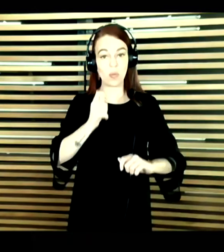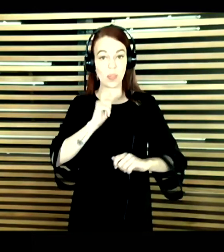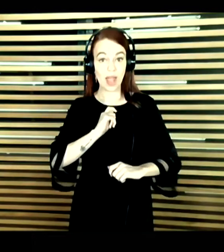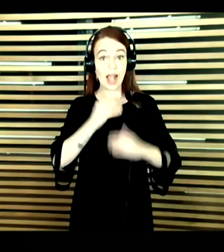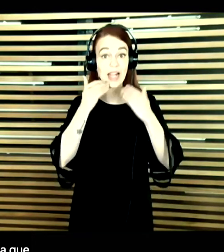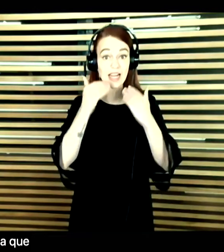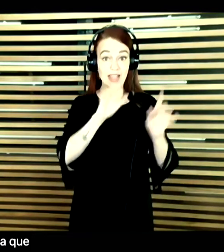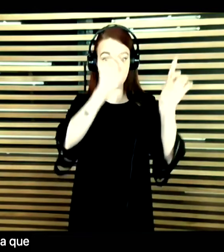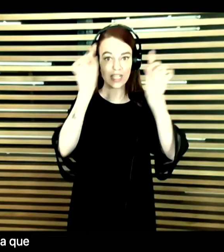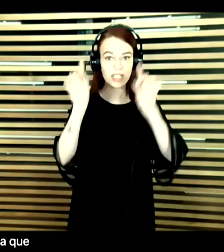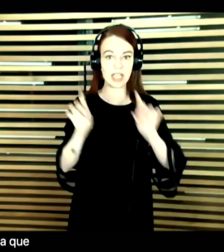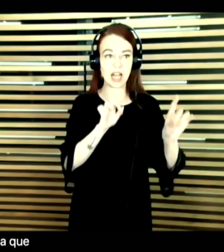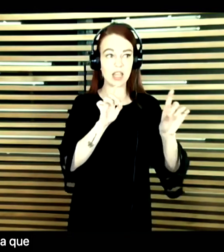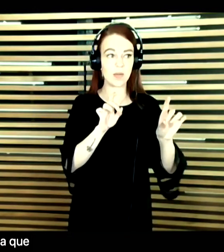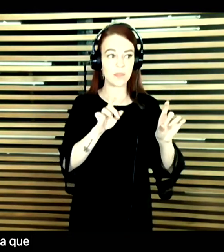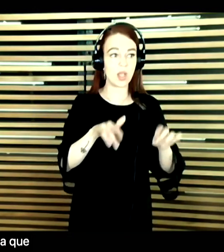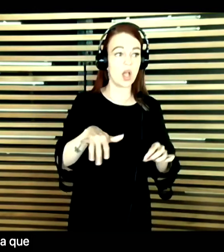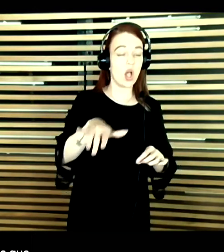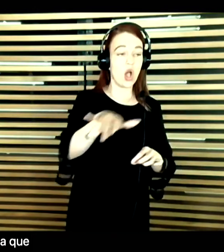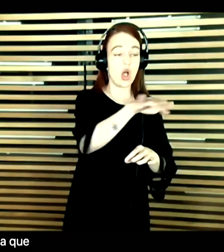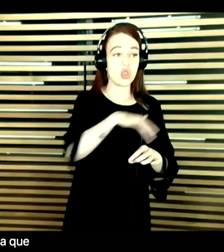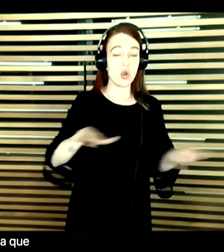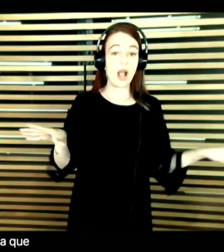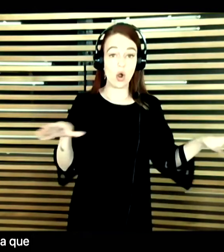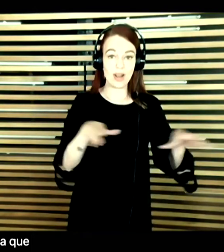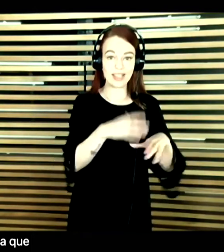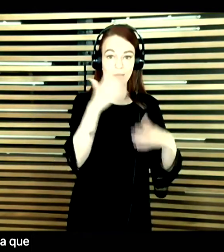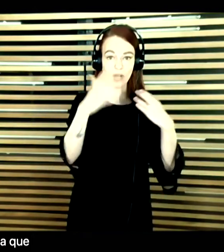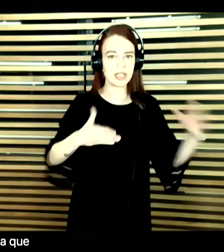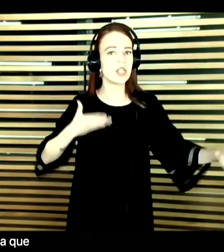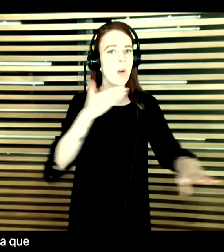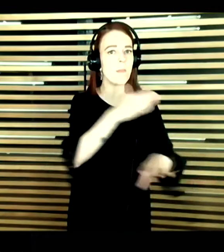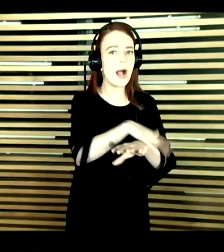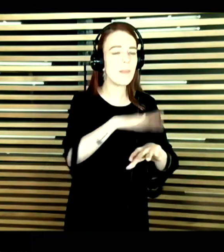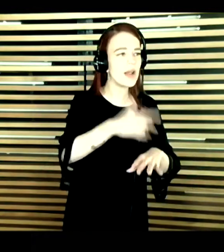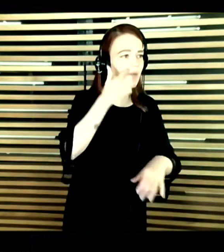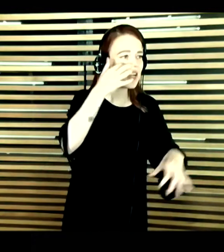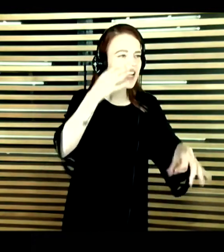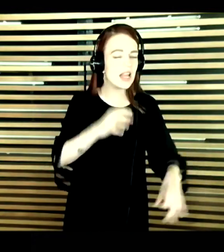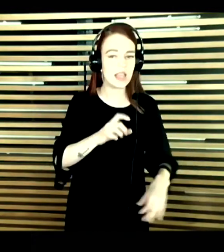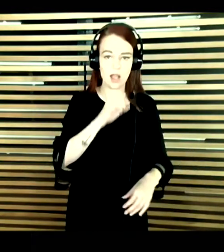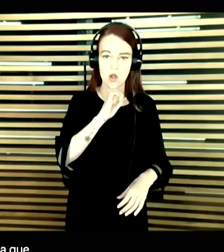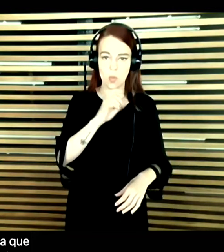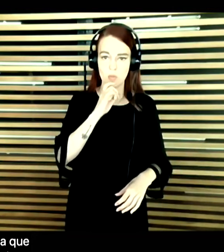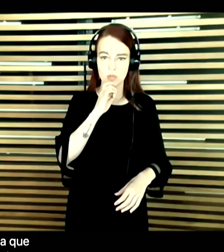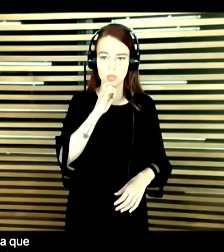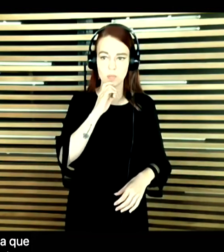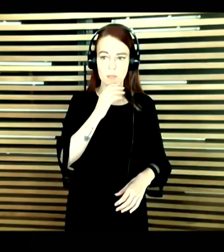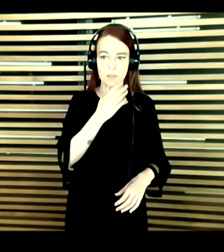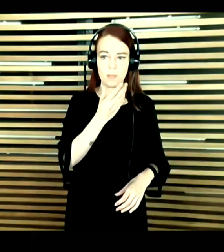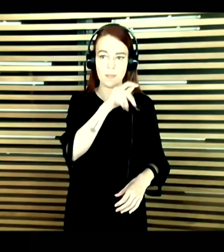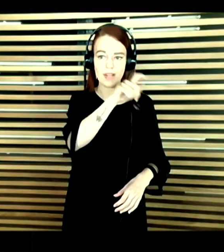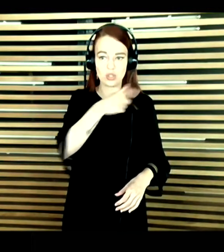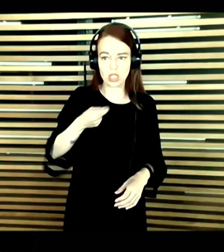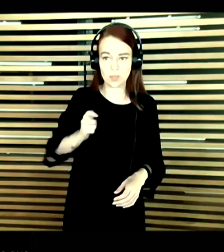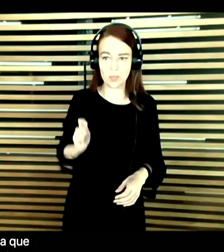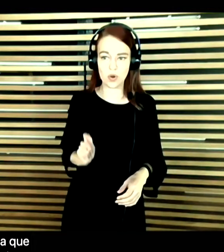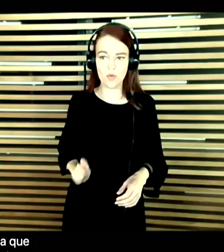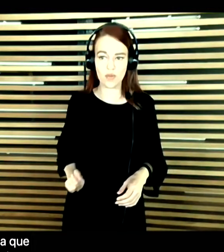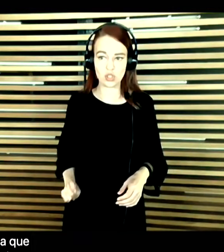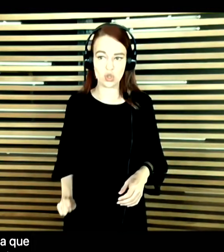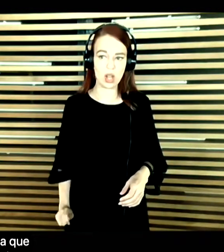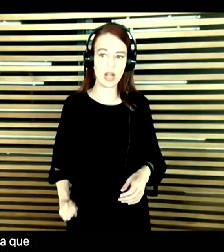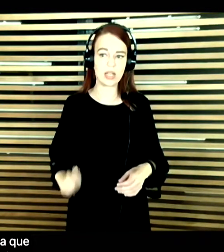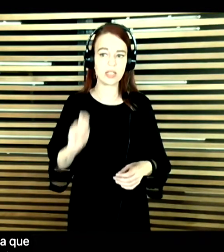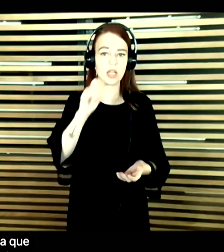in situ con la realidad de los colectivos artísticos, de los profesionales que trabajan en los distintos territorios, conocer sus actividades,